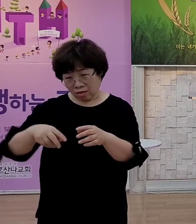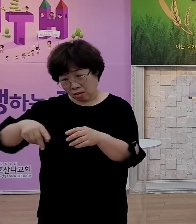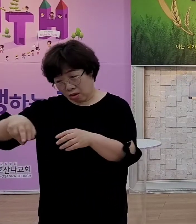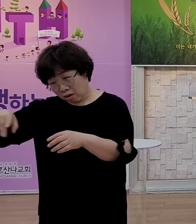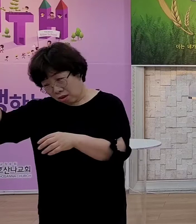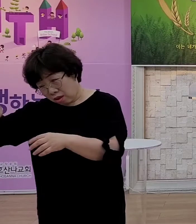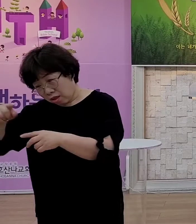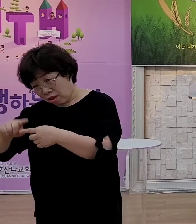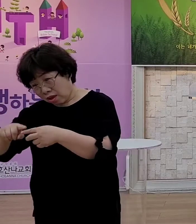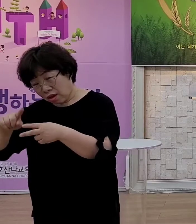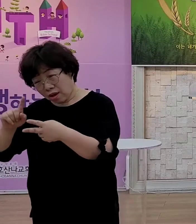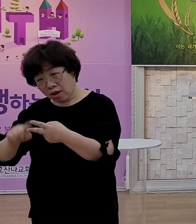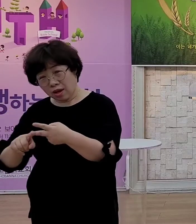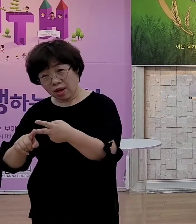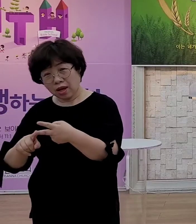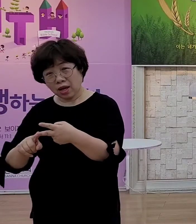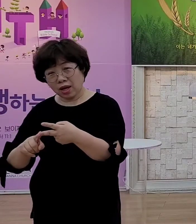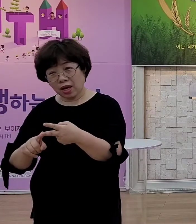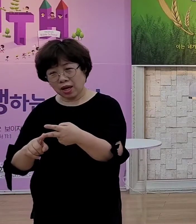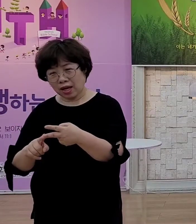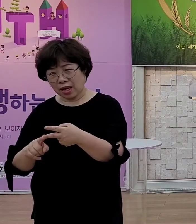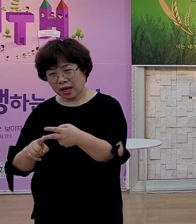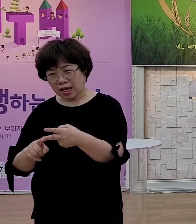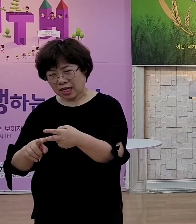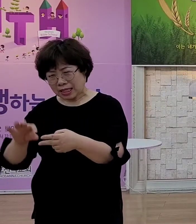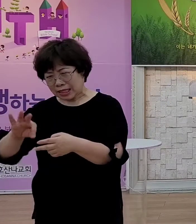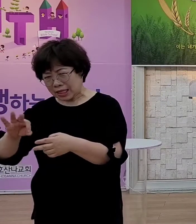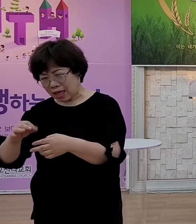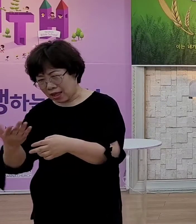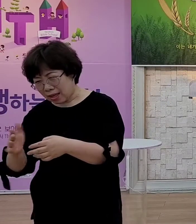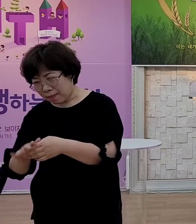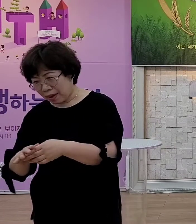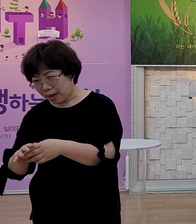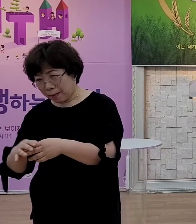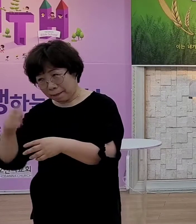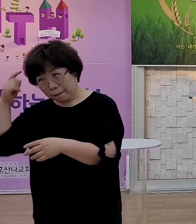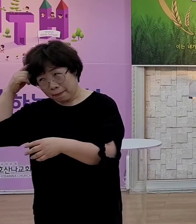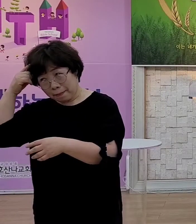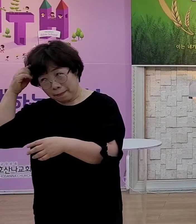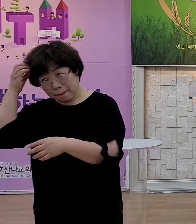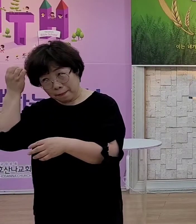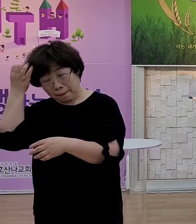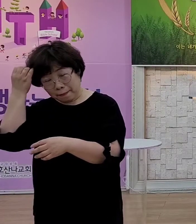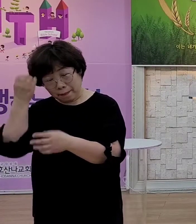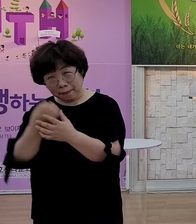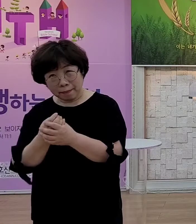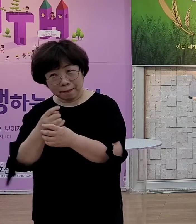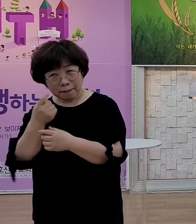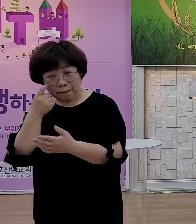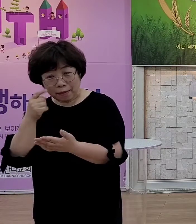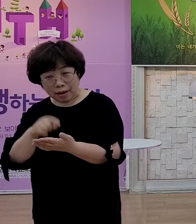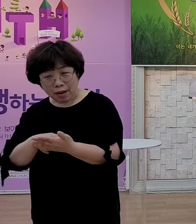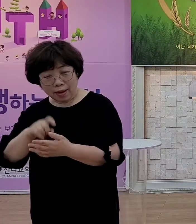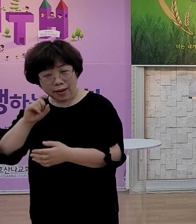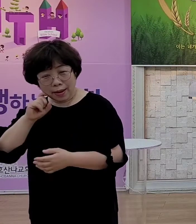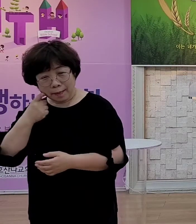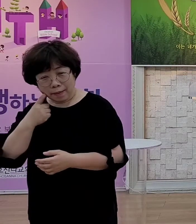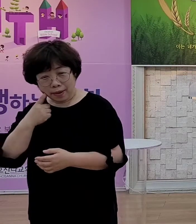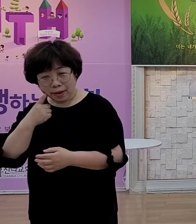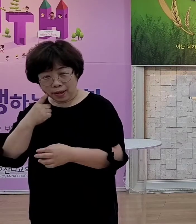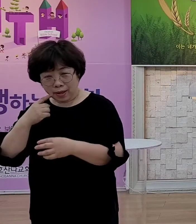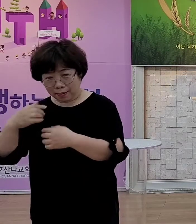노점상에 1,000원짜리 핀을 팔더라고요. 그 핀 하나 그냥 예쁜 포장지에 하나